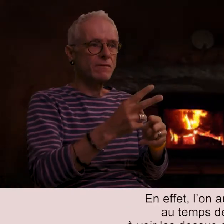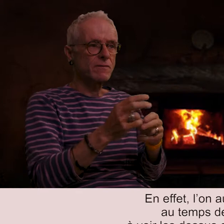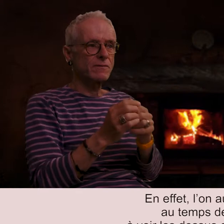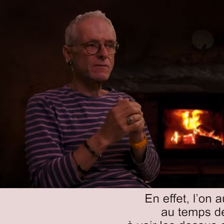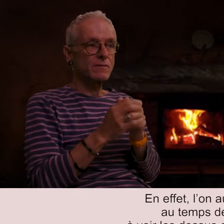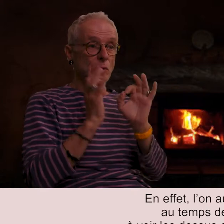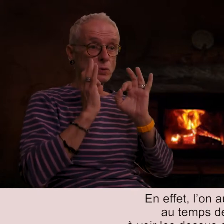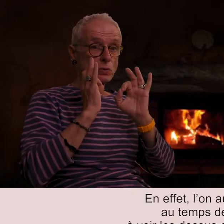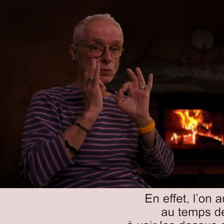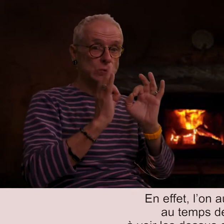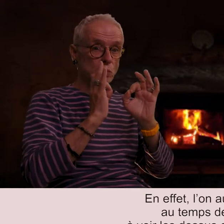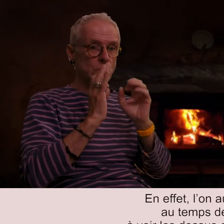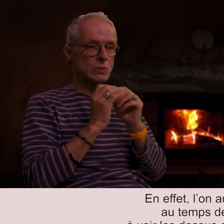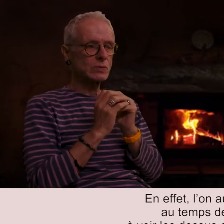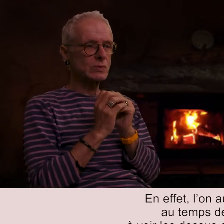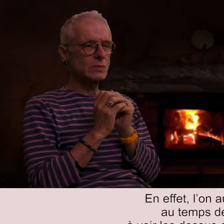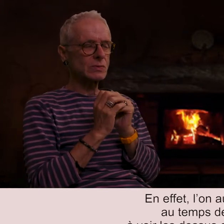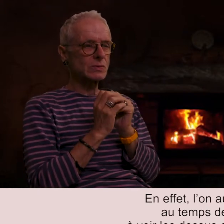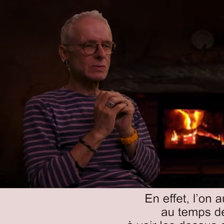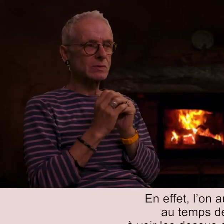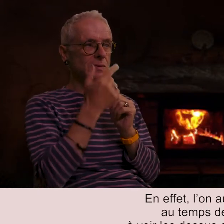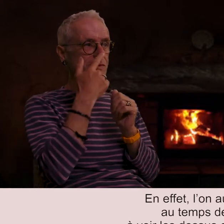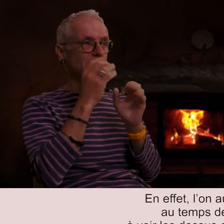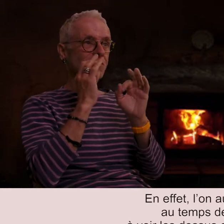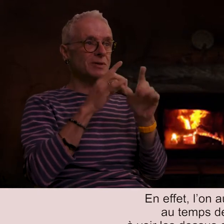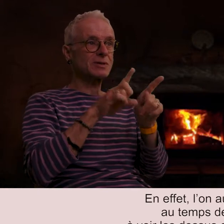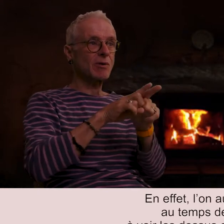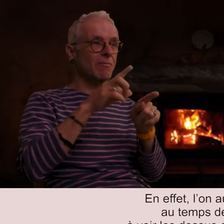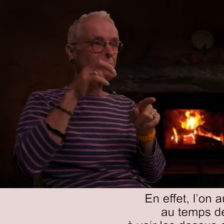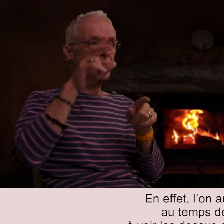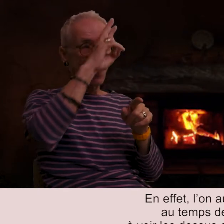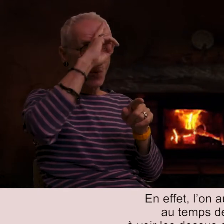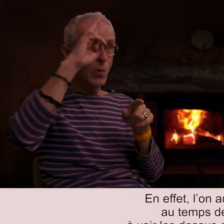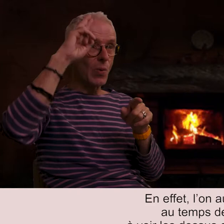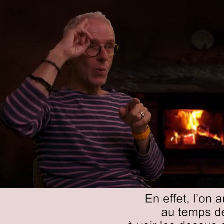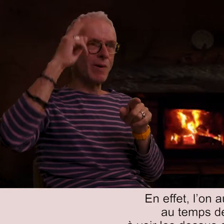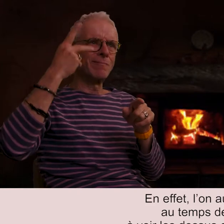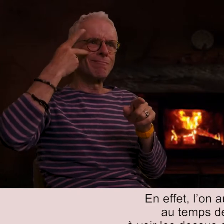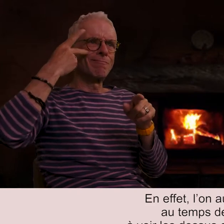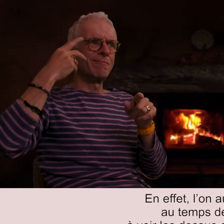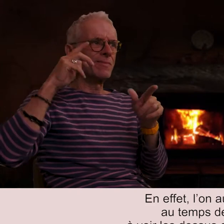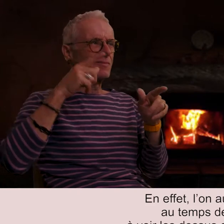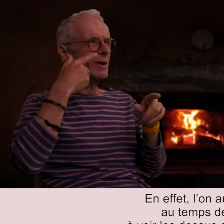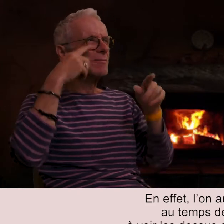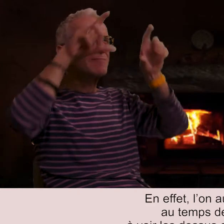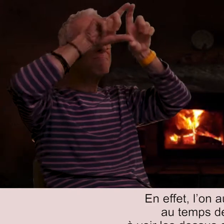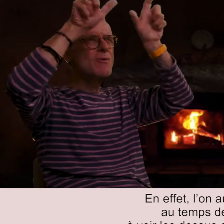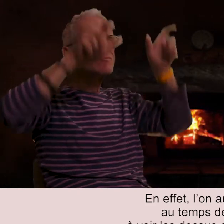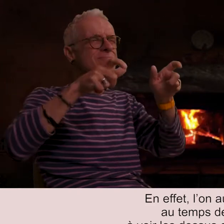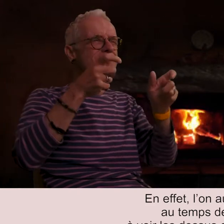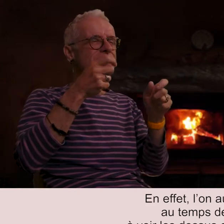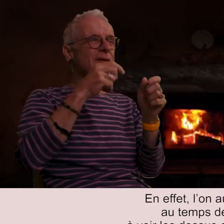En effet, l'on aurait pu se croire au temps de la Régence, avoir les dessus de portes de boucher